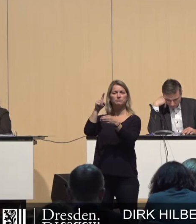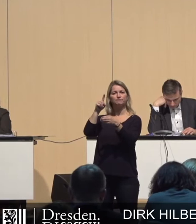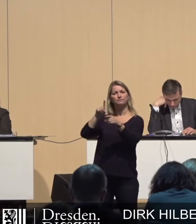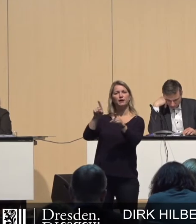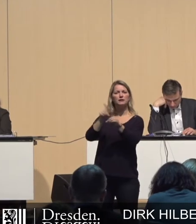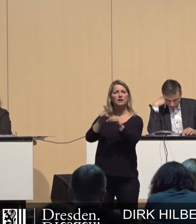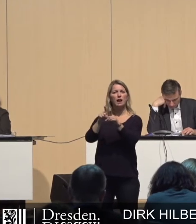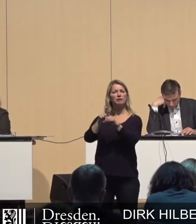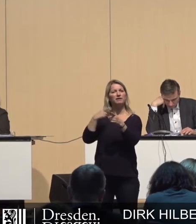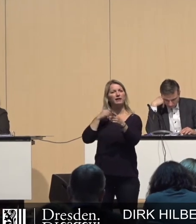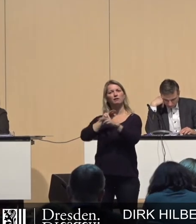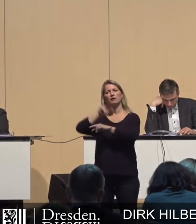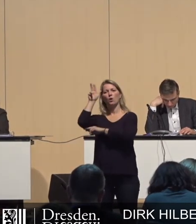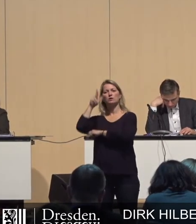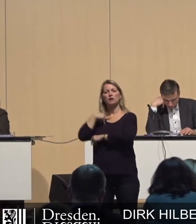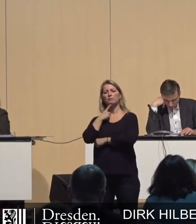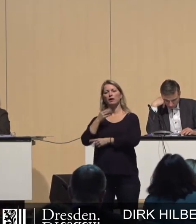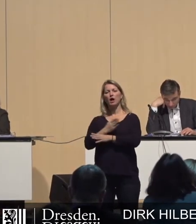sonnengottähnlich entscheiden können wird.